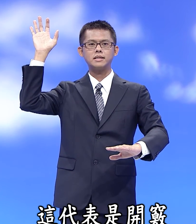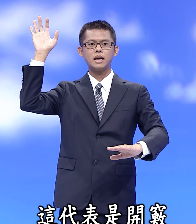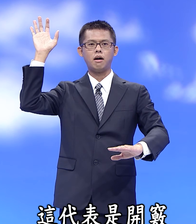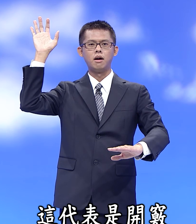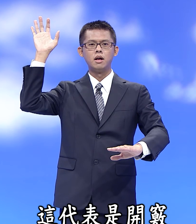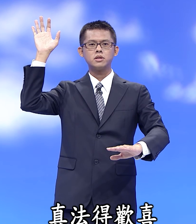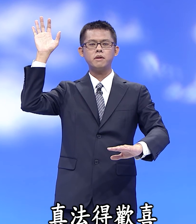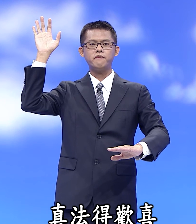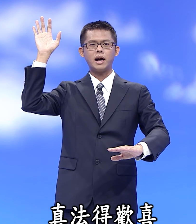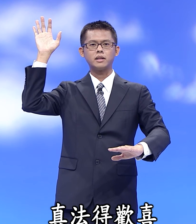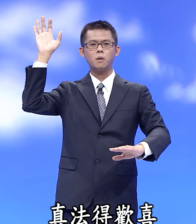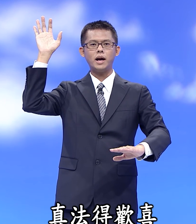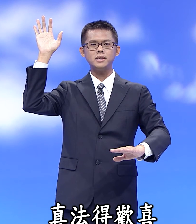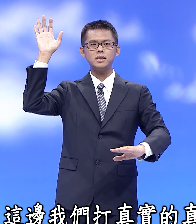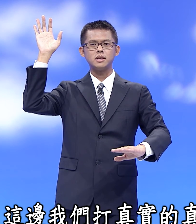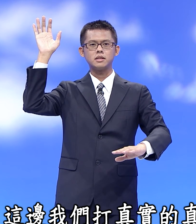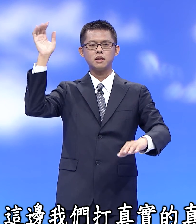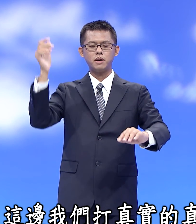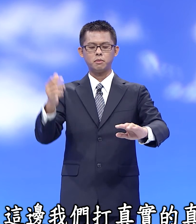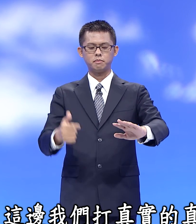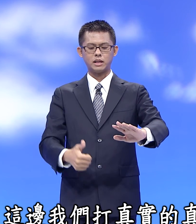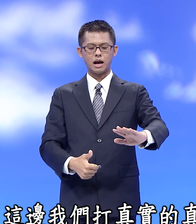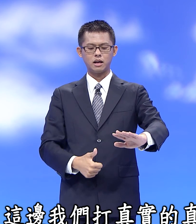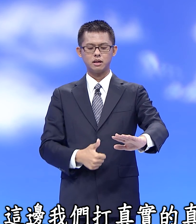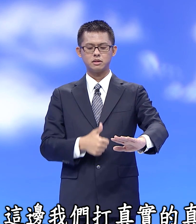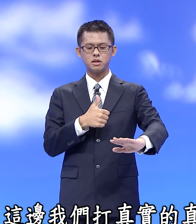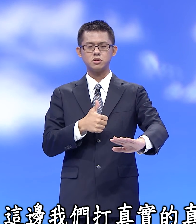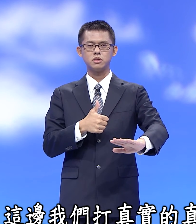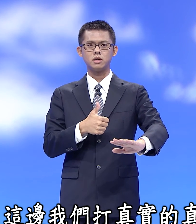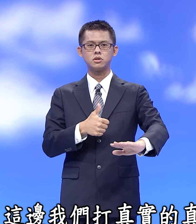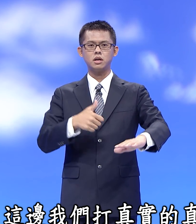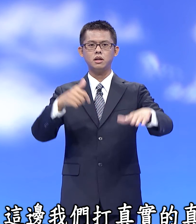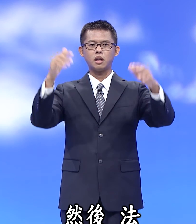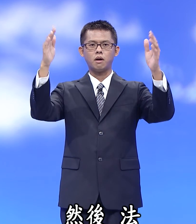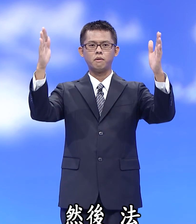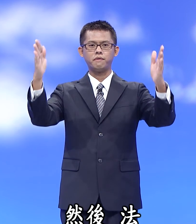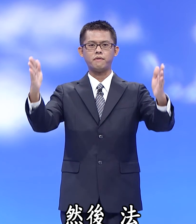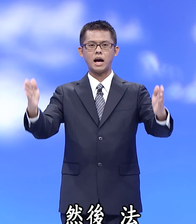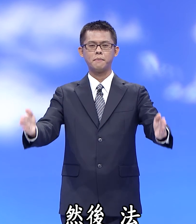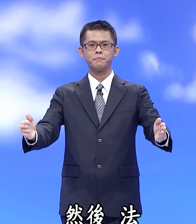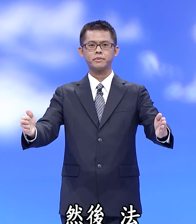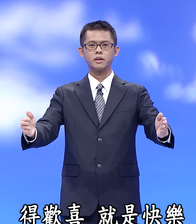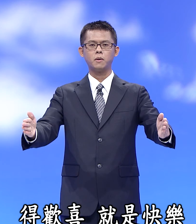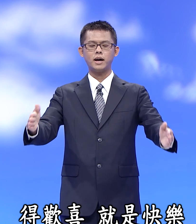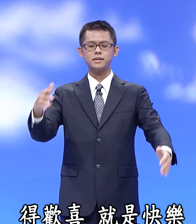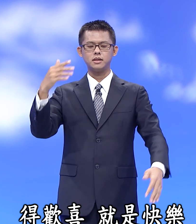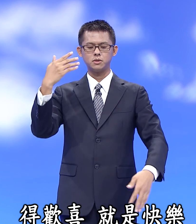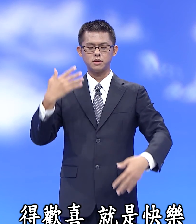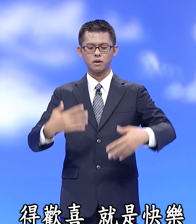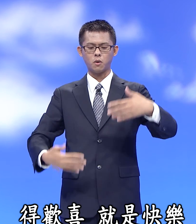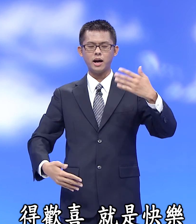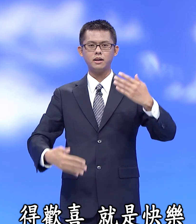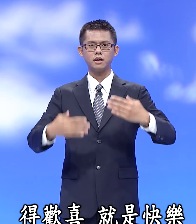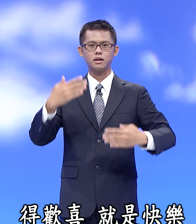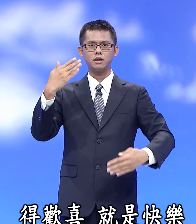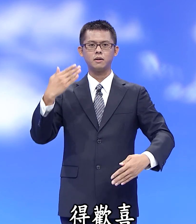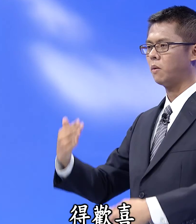窍。真法得欢喜，这边我们打真实的真，然后法得欢喜就是很快乐、很欢